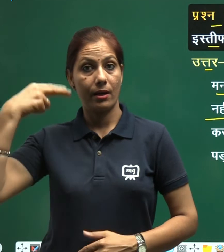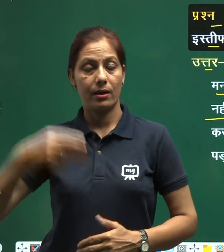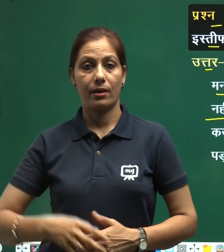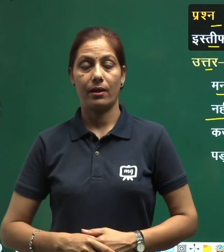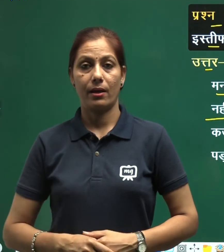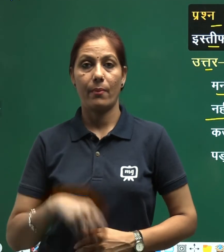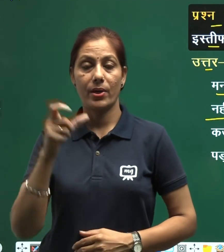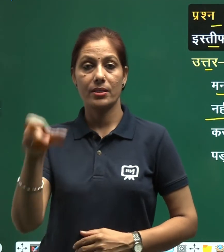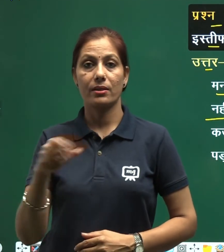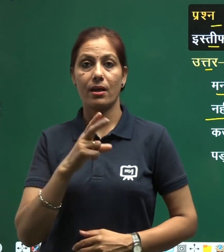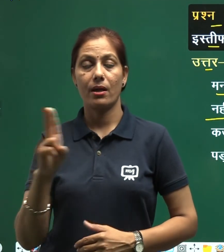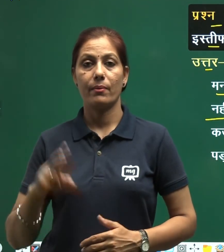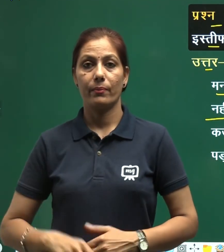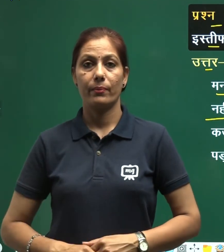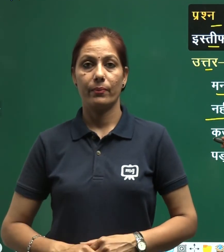लॉर्ड कर्जन को